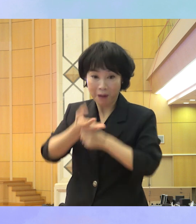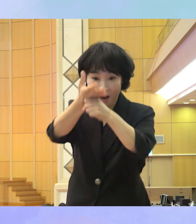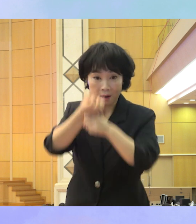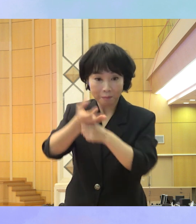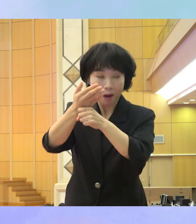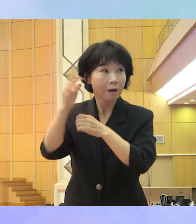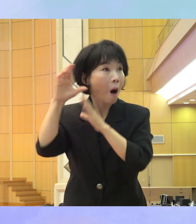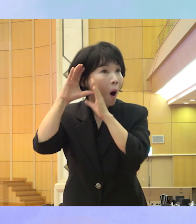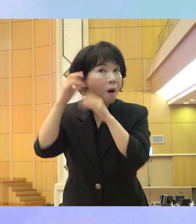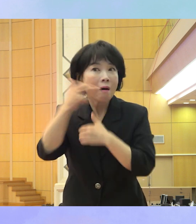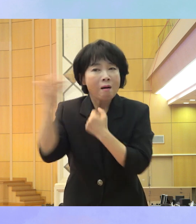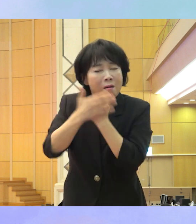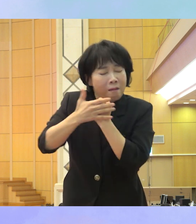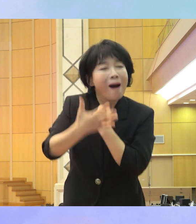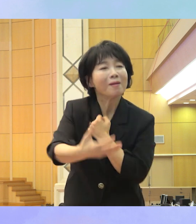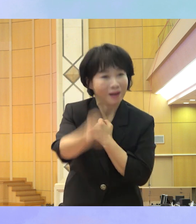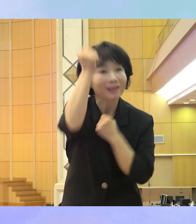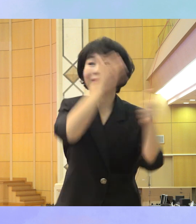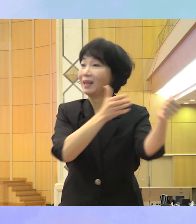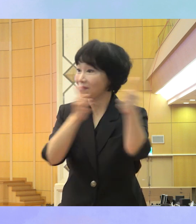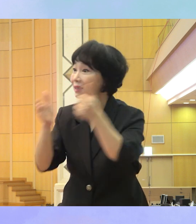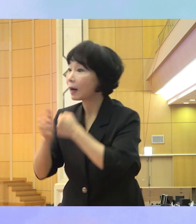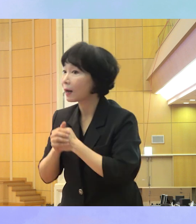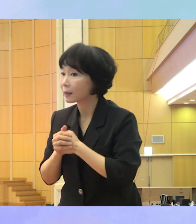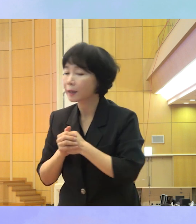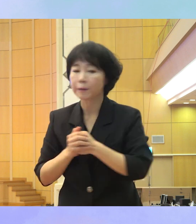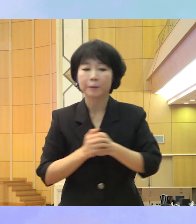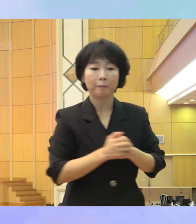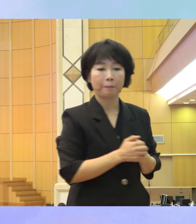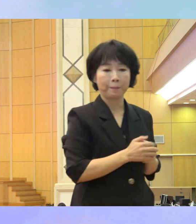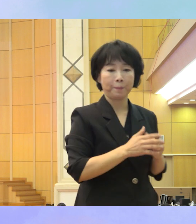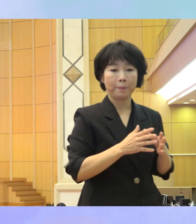말씀으로 큰 은혜 받는 시간 되기를 바랍니다.